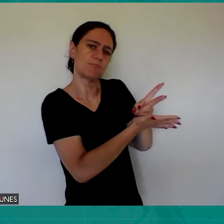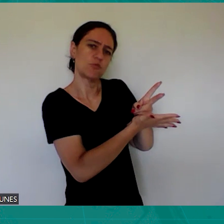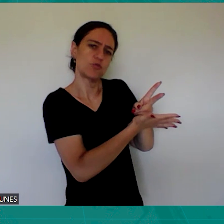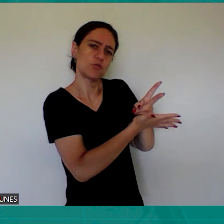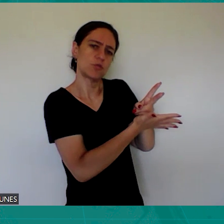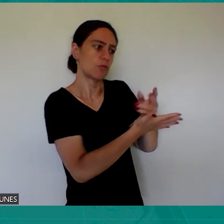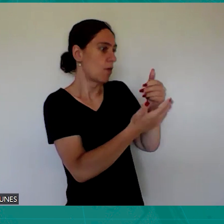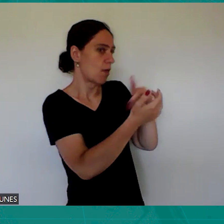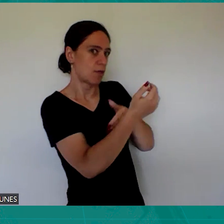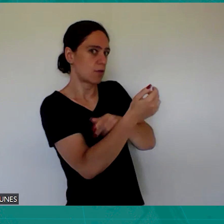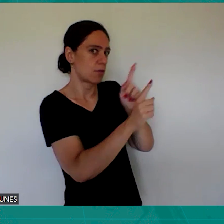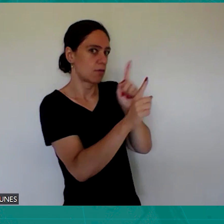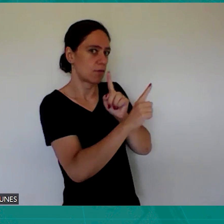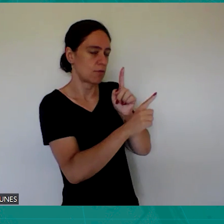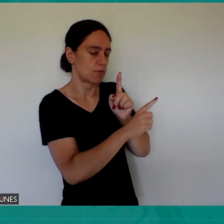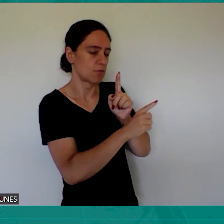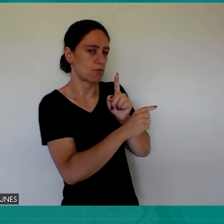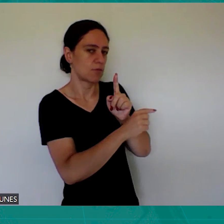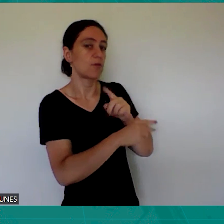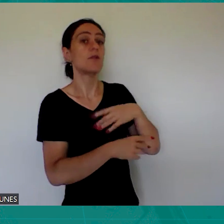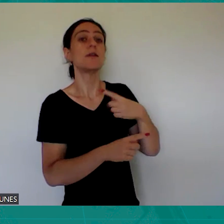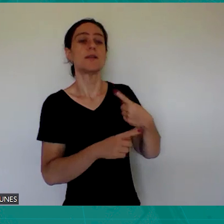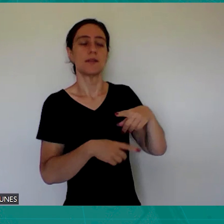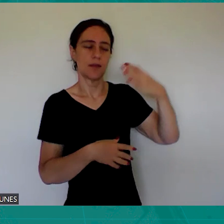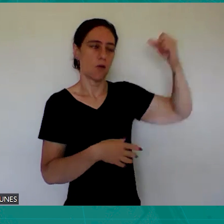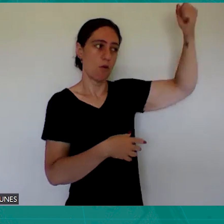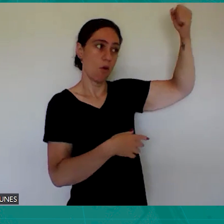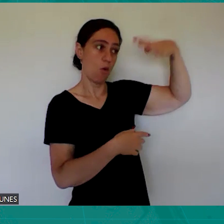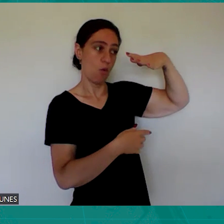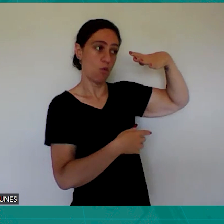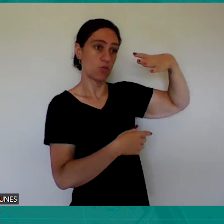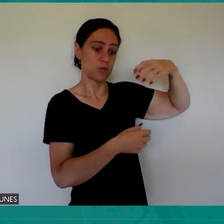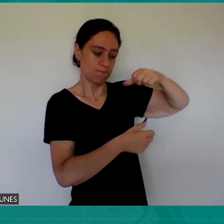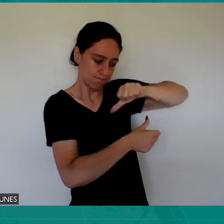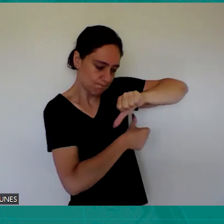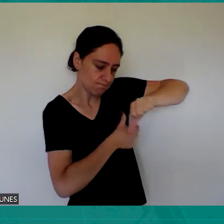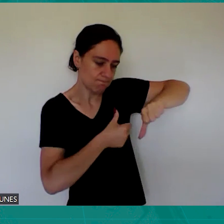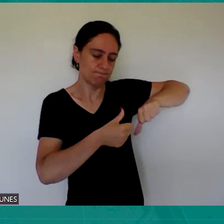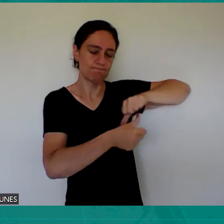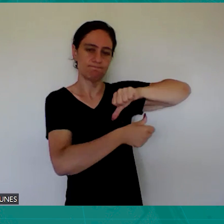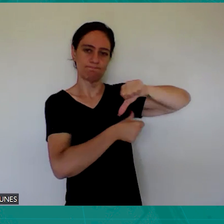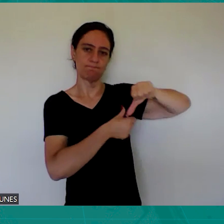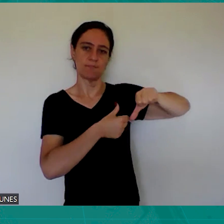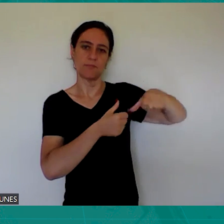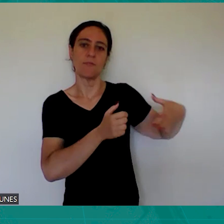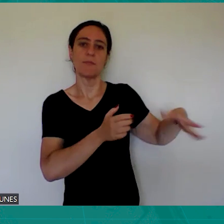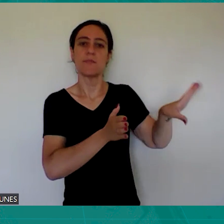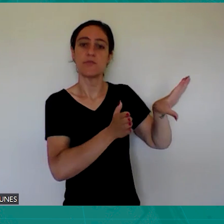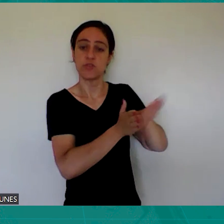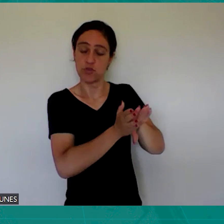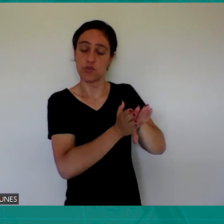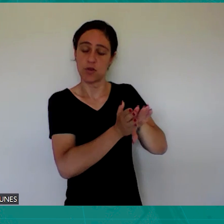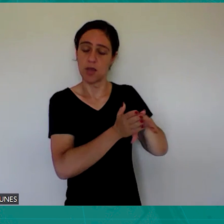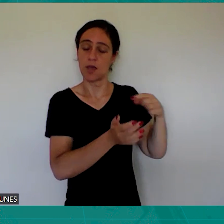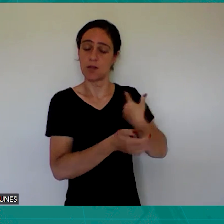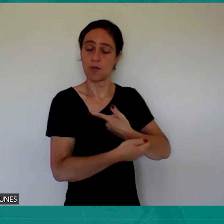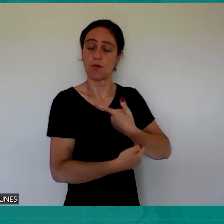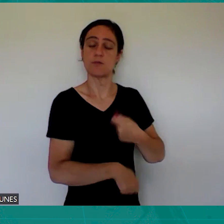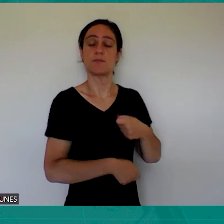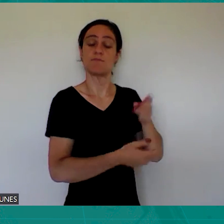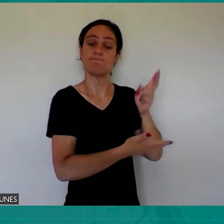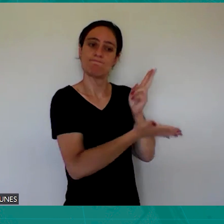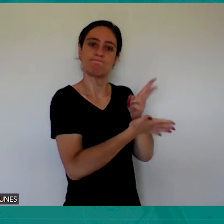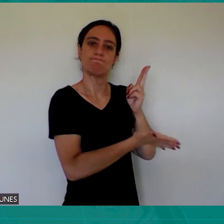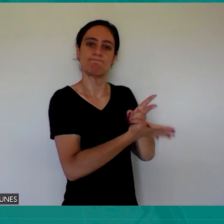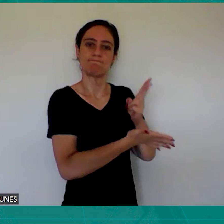nós. A luz que transforma chega até nós, a luz que dá vida, né, começa a nos